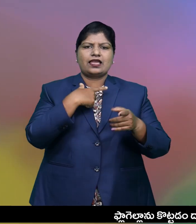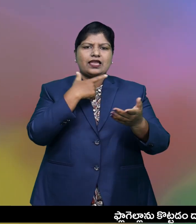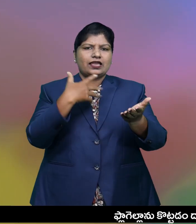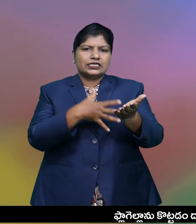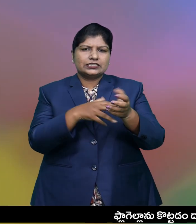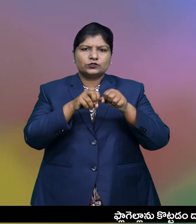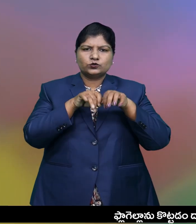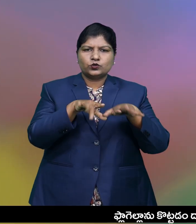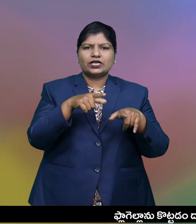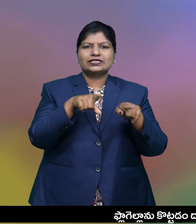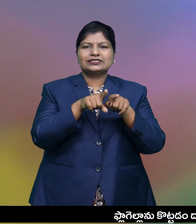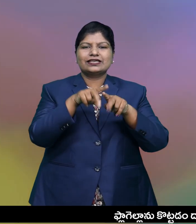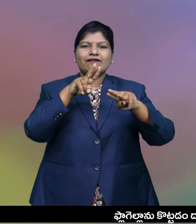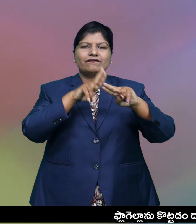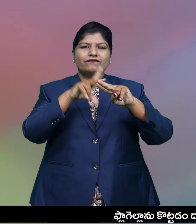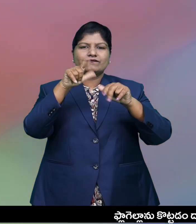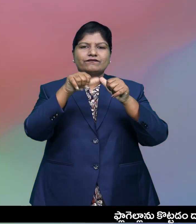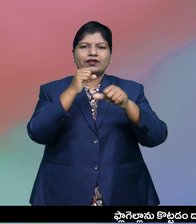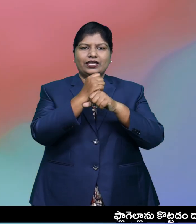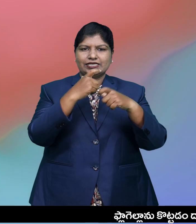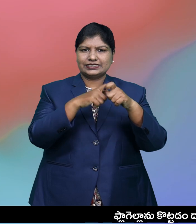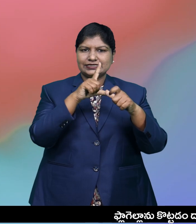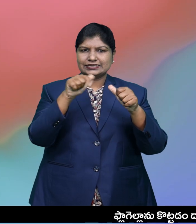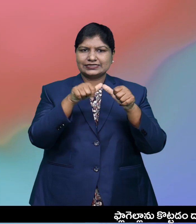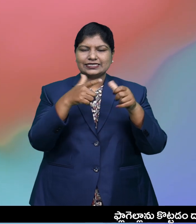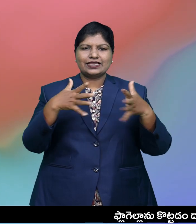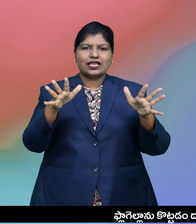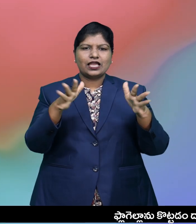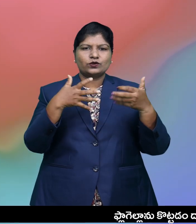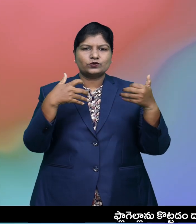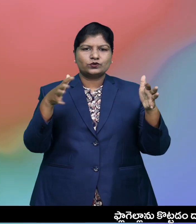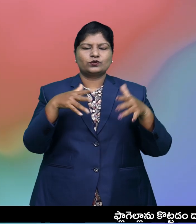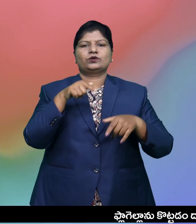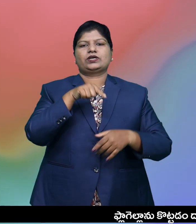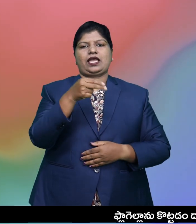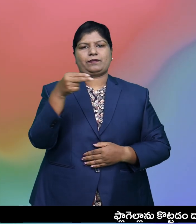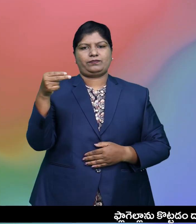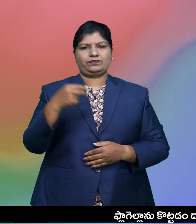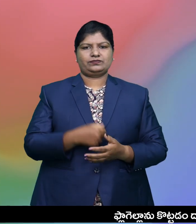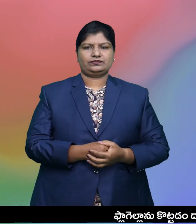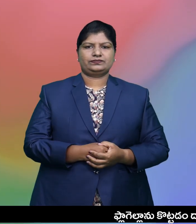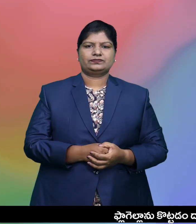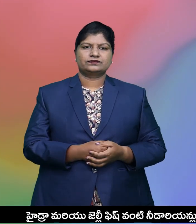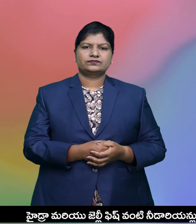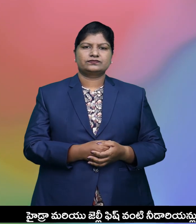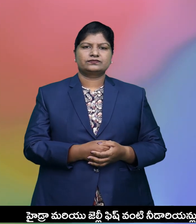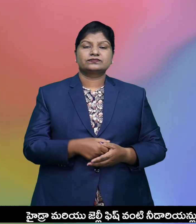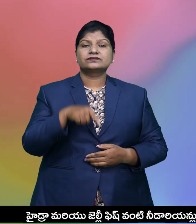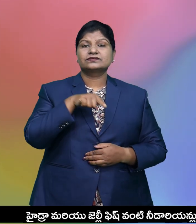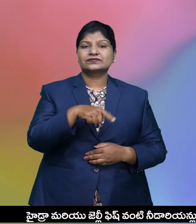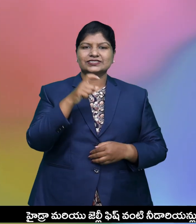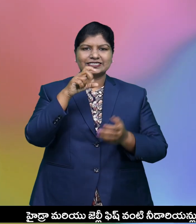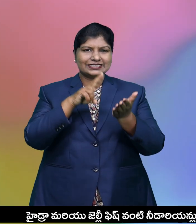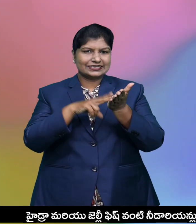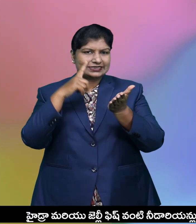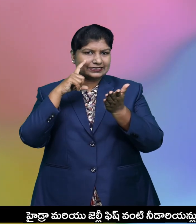ద్వారా వారి స్వంత ప్రవాహాలను సృష్టిస్తాయి. హైడ్రా మరియు జెల్లీ ఫిష్